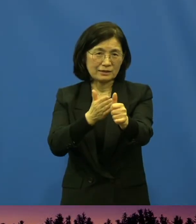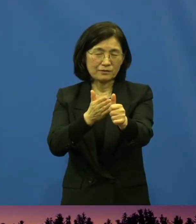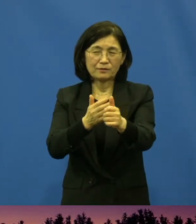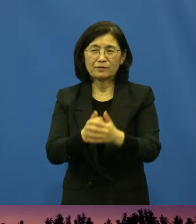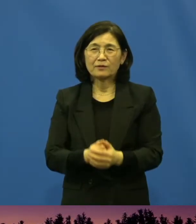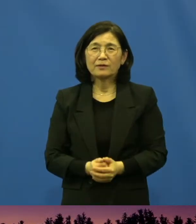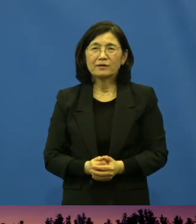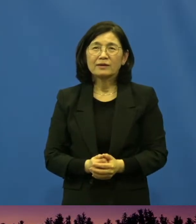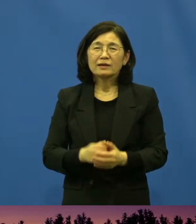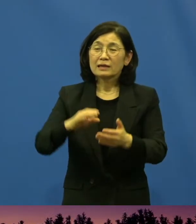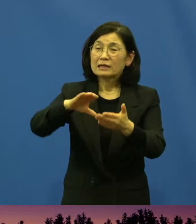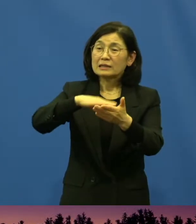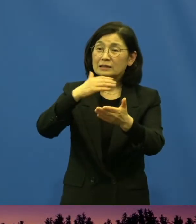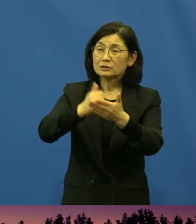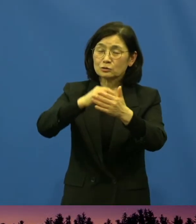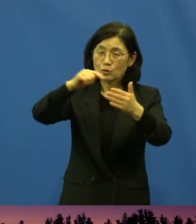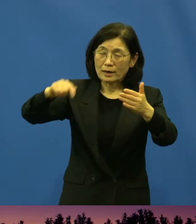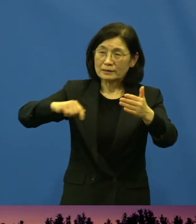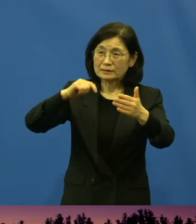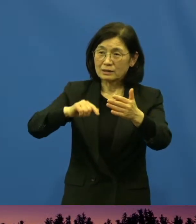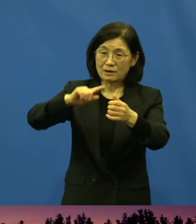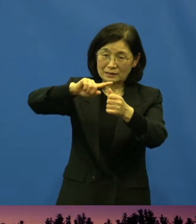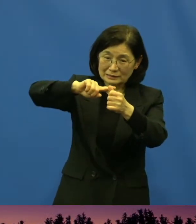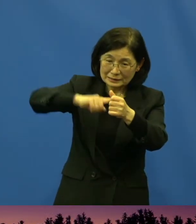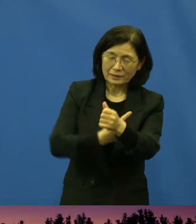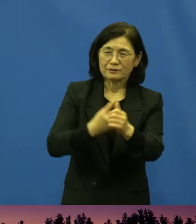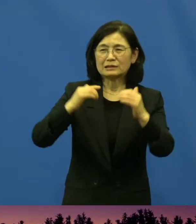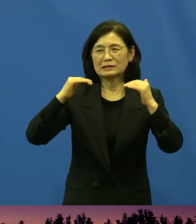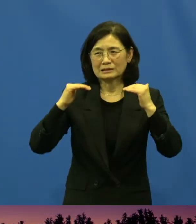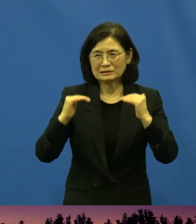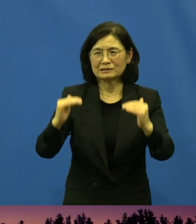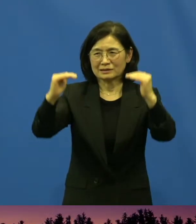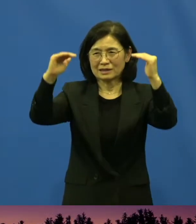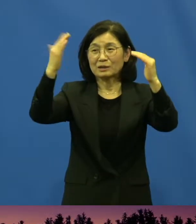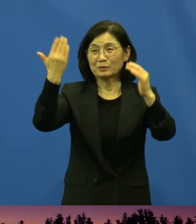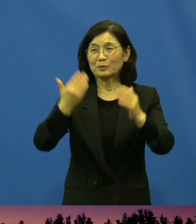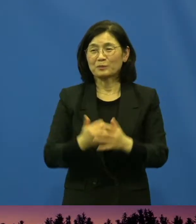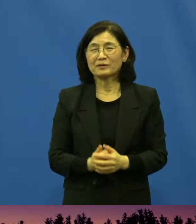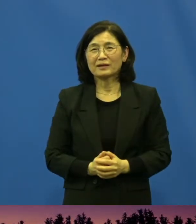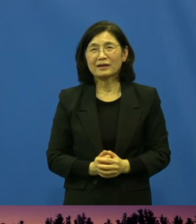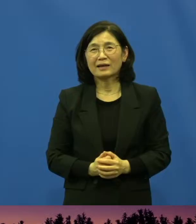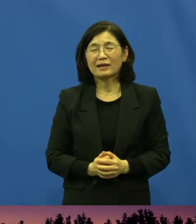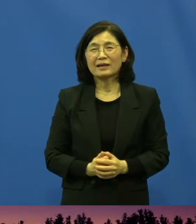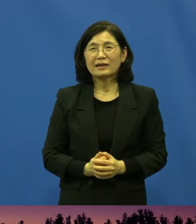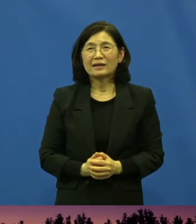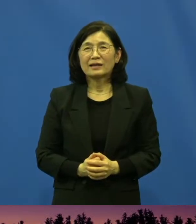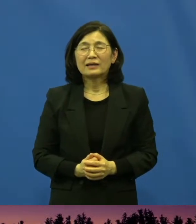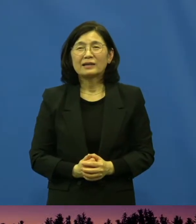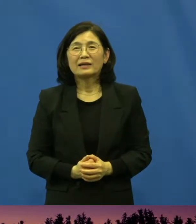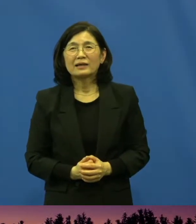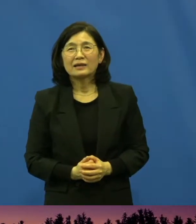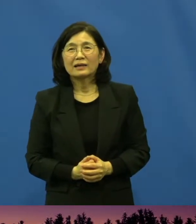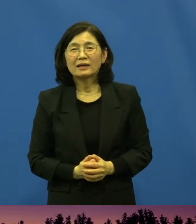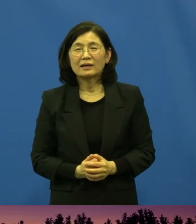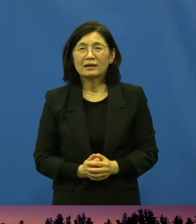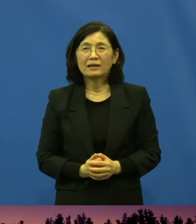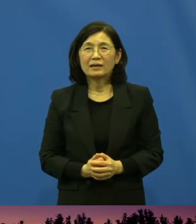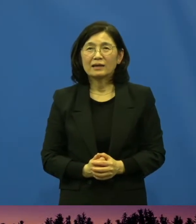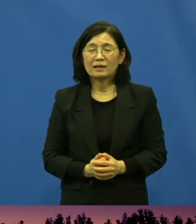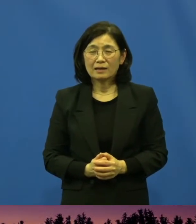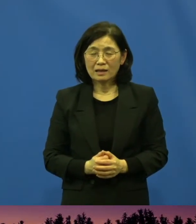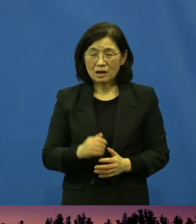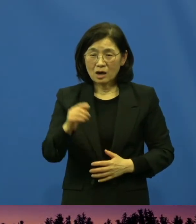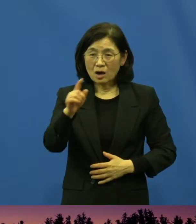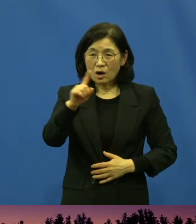그리스도 안에서 우리가 성장하게 하는 거예요. 근데 어느 날 보면 이 시간이 가긴 하지만 어느 순간이 되면 내가 자라있는